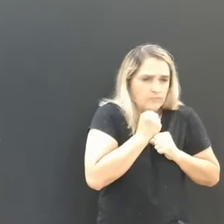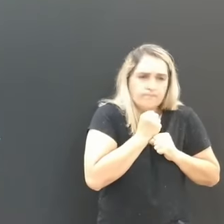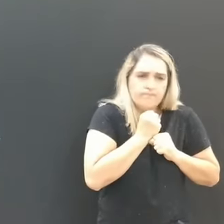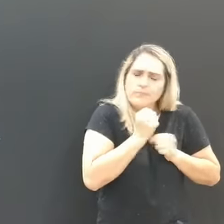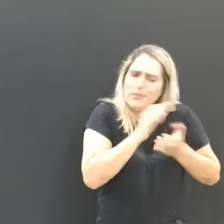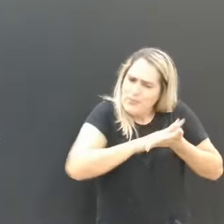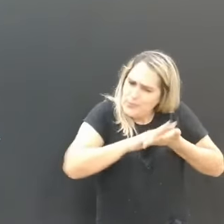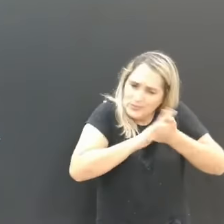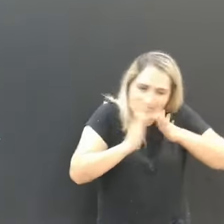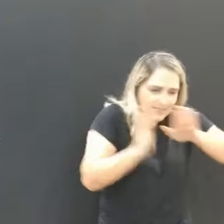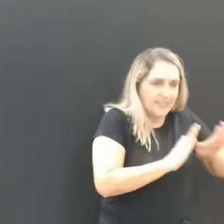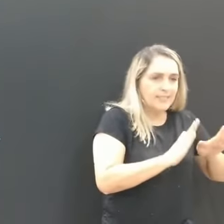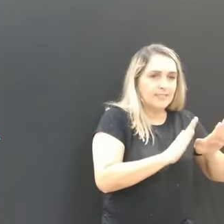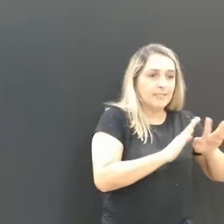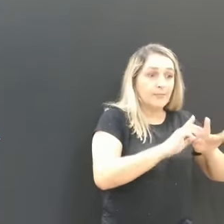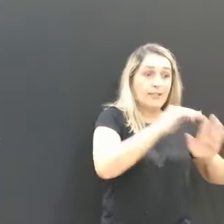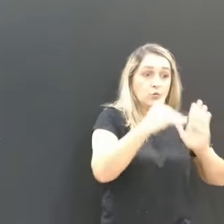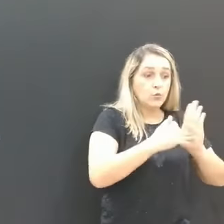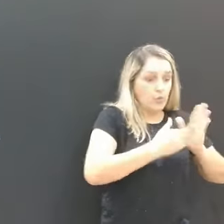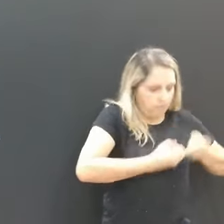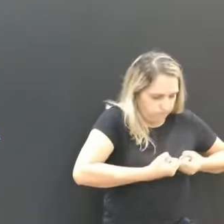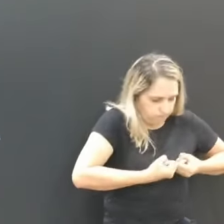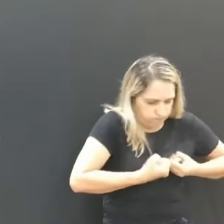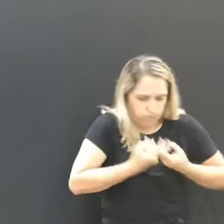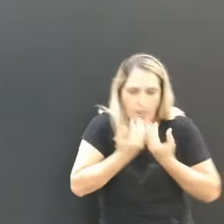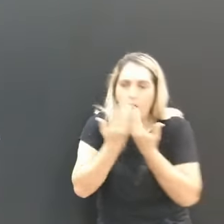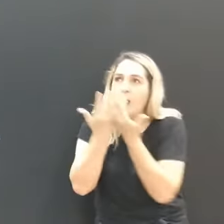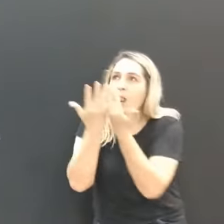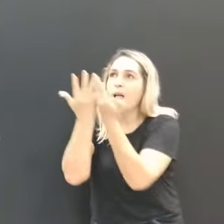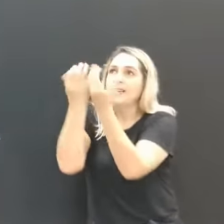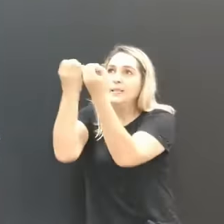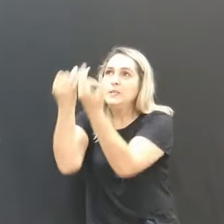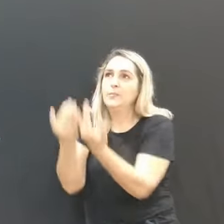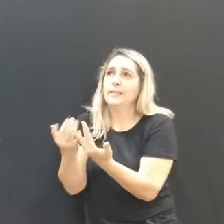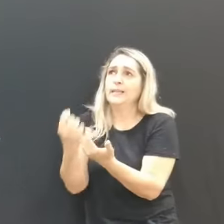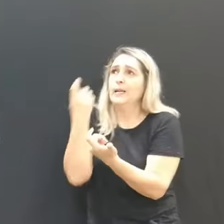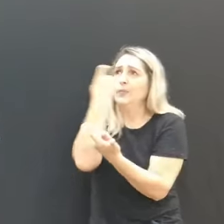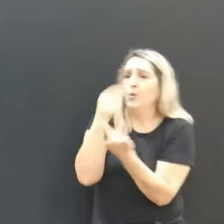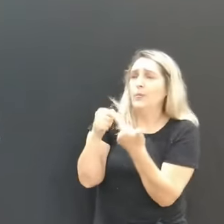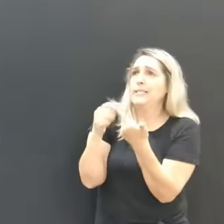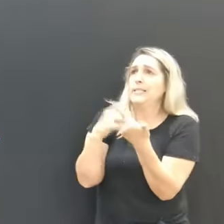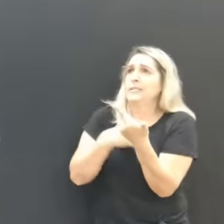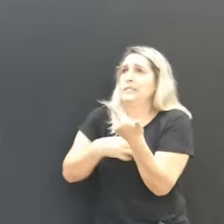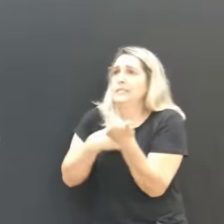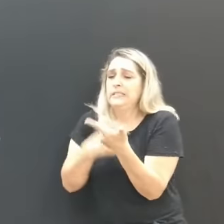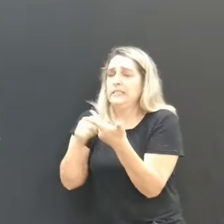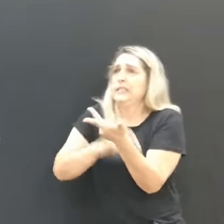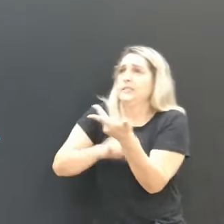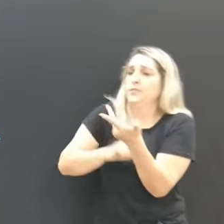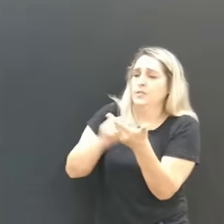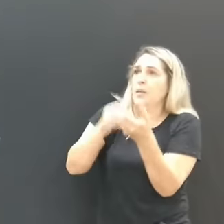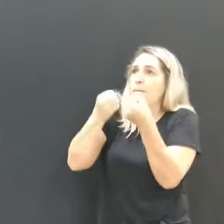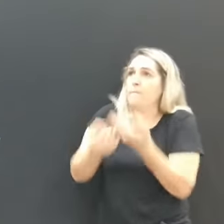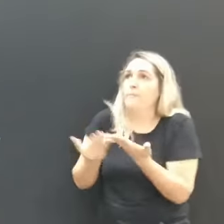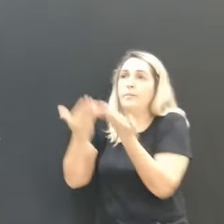aprendizado, que devemos entregar ao Senhor todas as nossas preocupações, os nossos lamentos, podemos chorar, explicar a Ele, Jesus, olha,